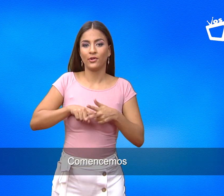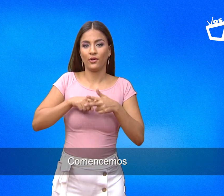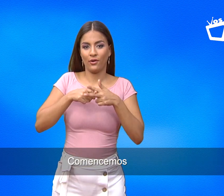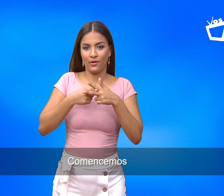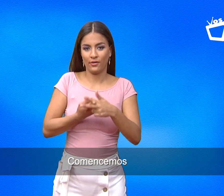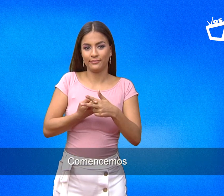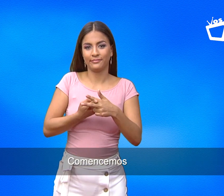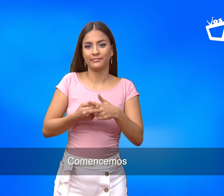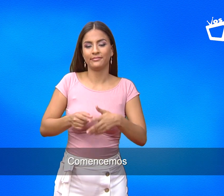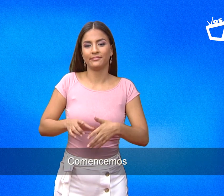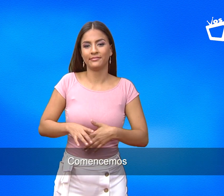comencemos